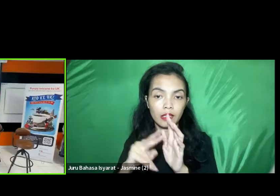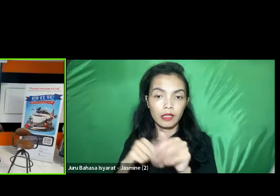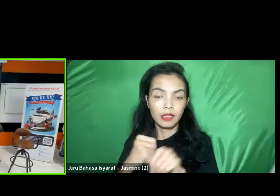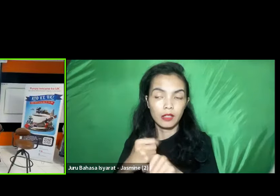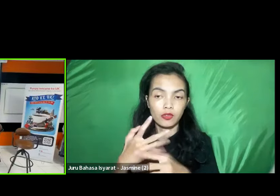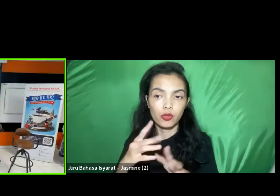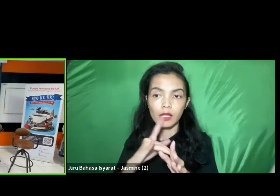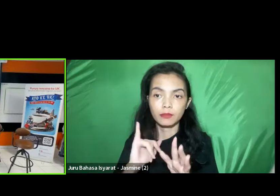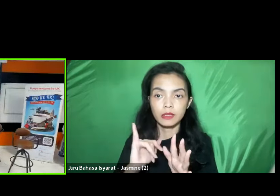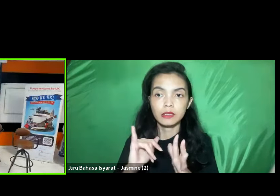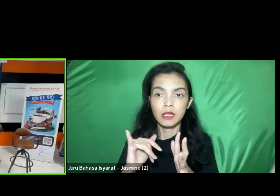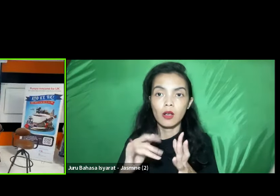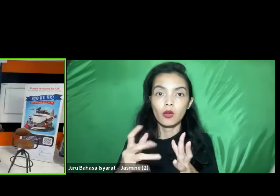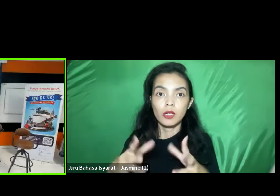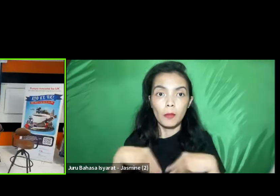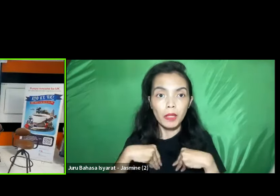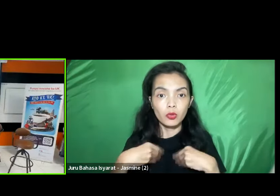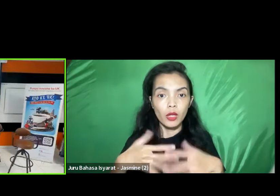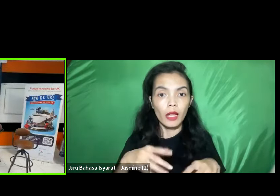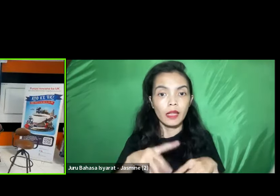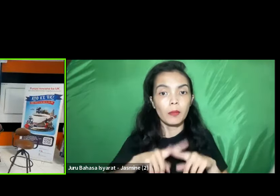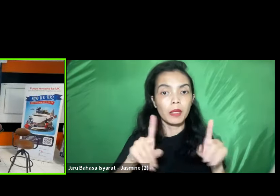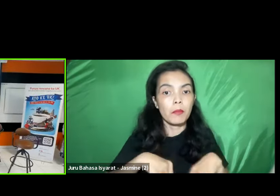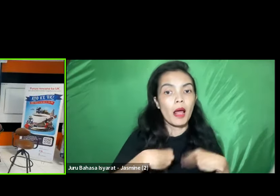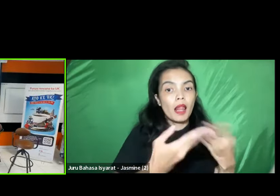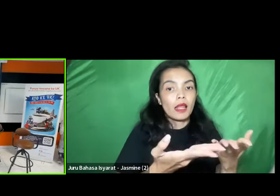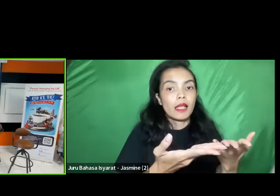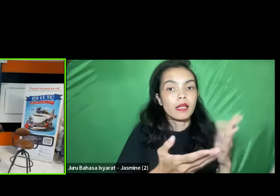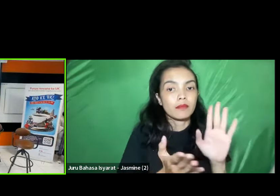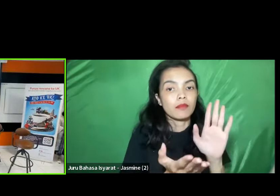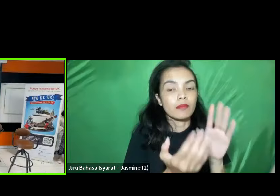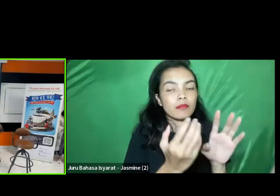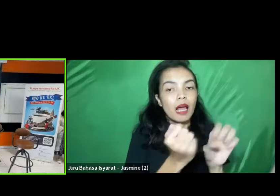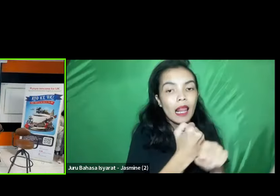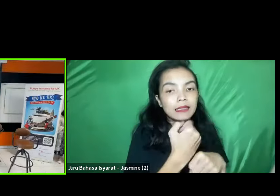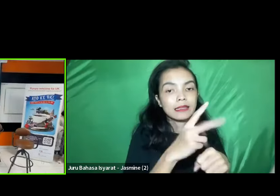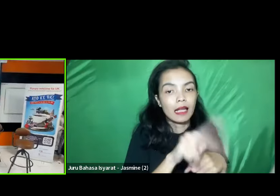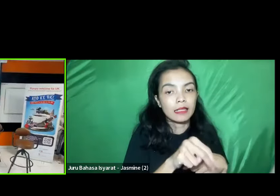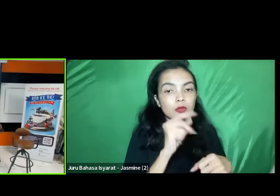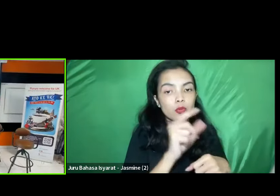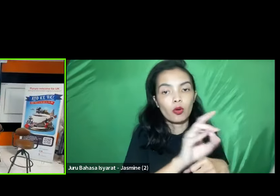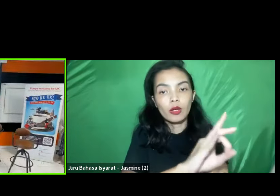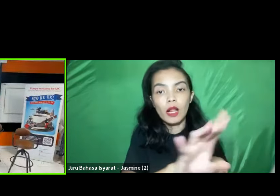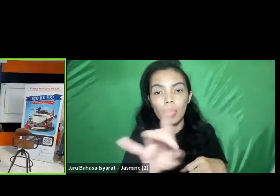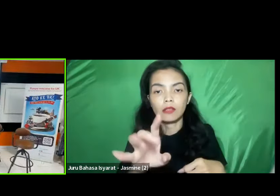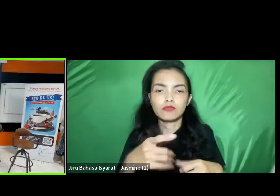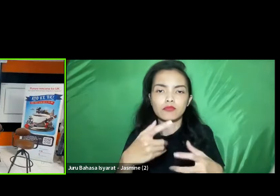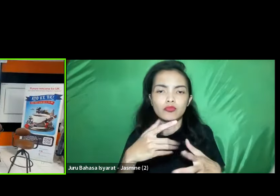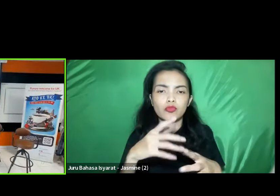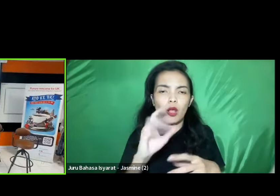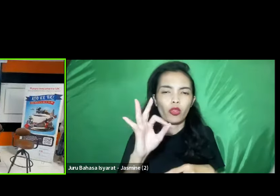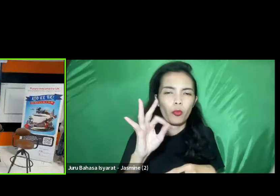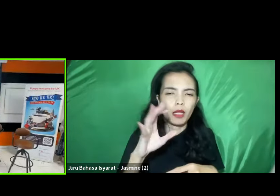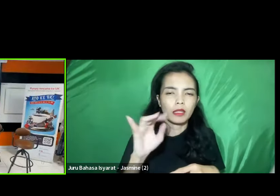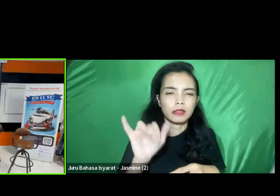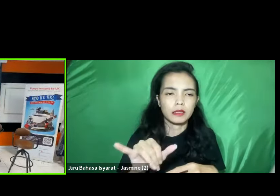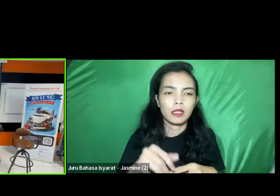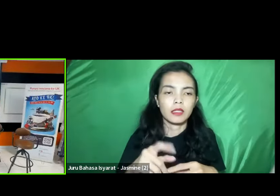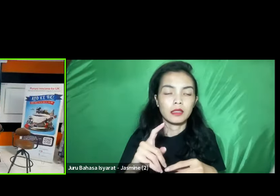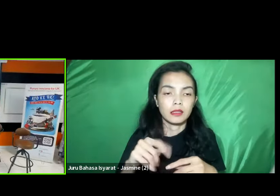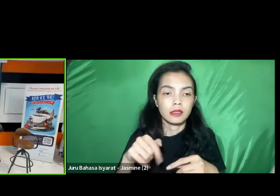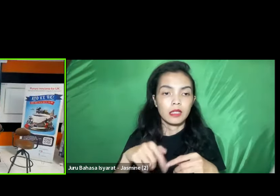gitu udah terinstal gitu ya kalau bisa dibilang gitu jadi e Emang kita bikin acara fasilitasi acara aja